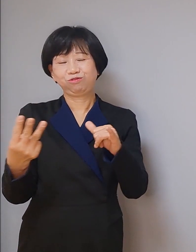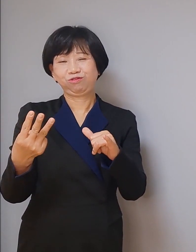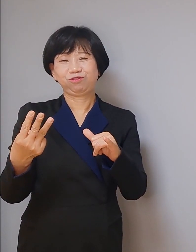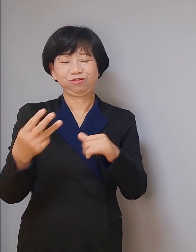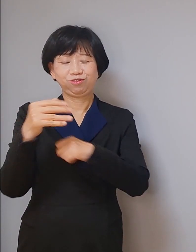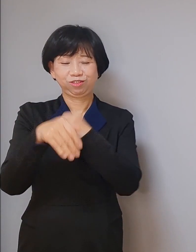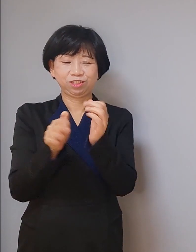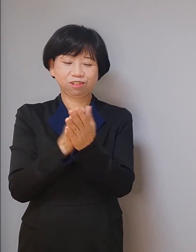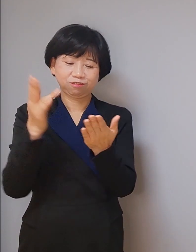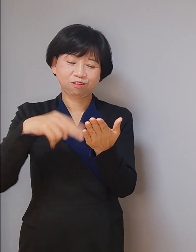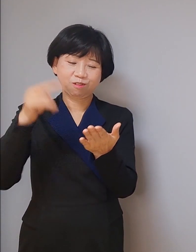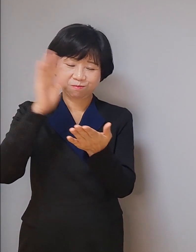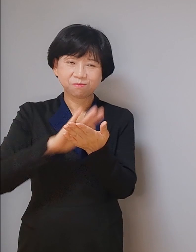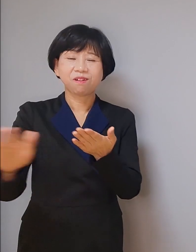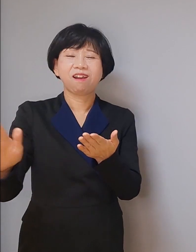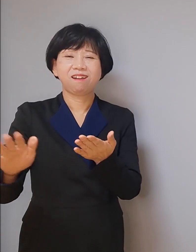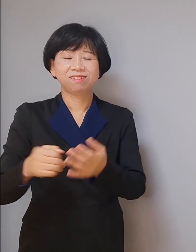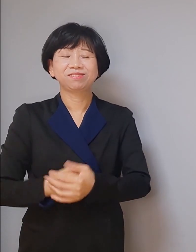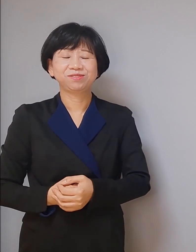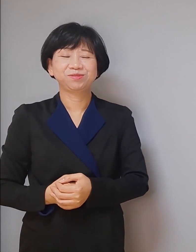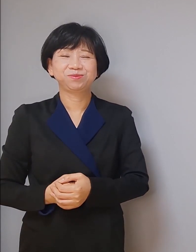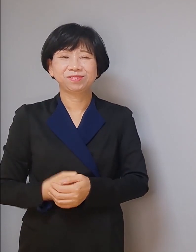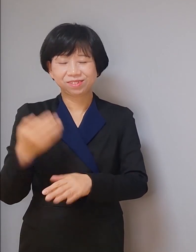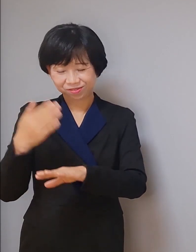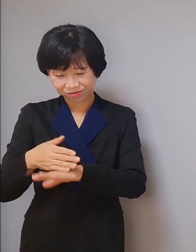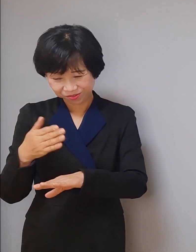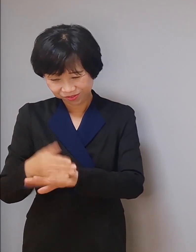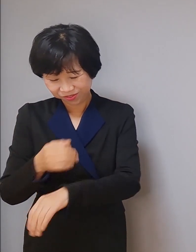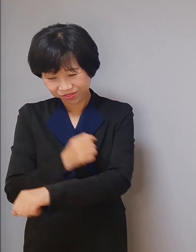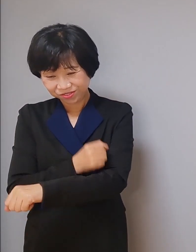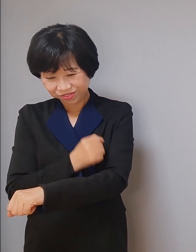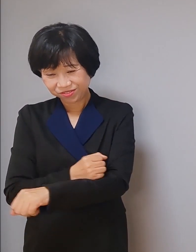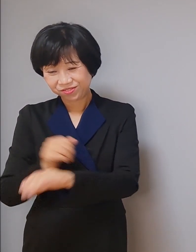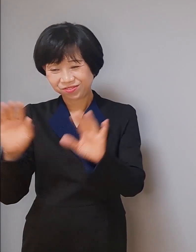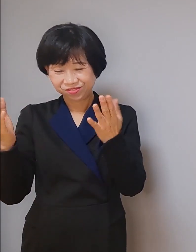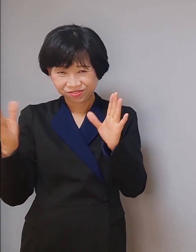네. 예, 감사합니다. 네.